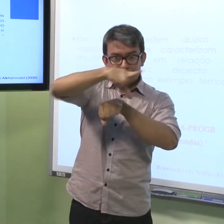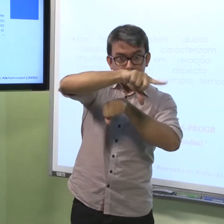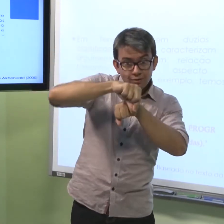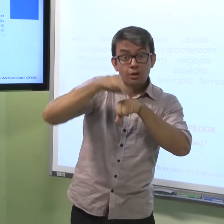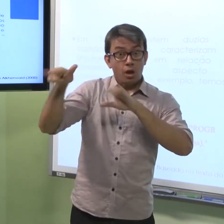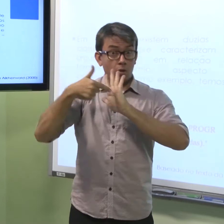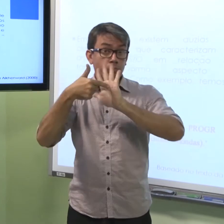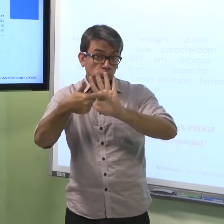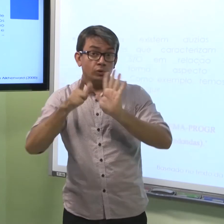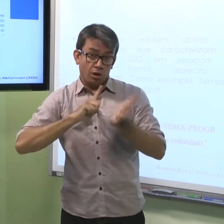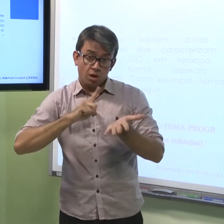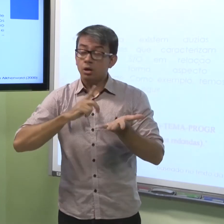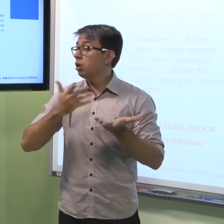de sujeito e objeto.